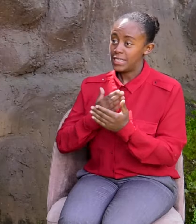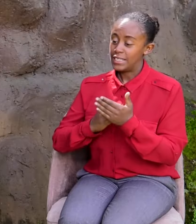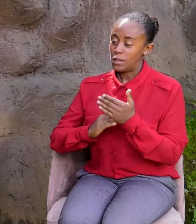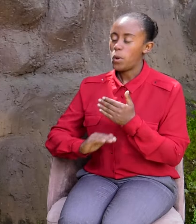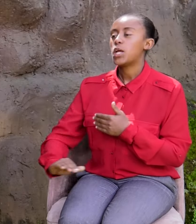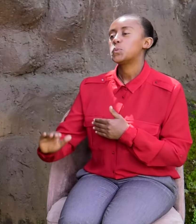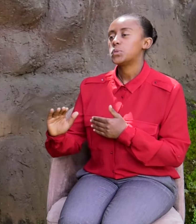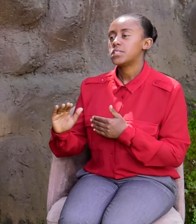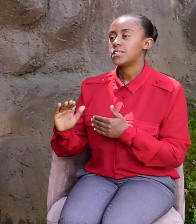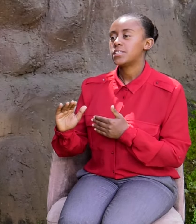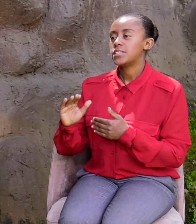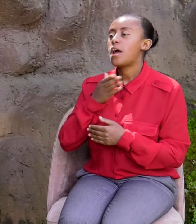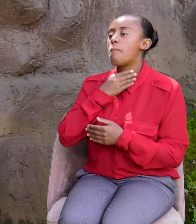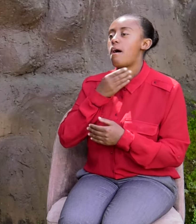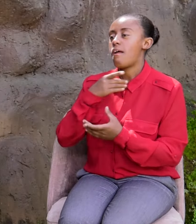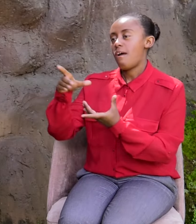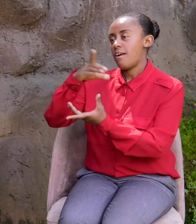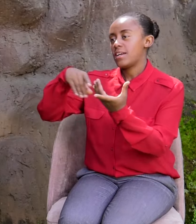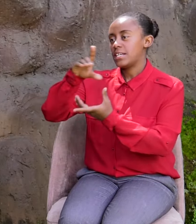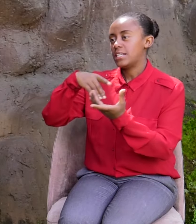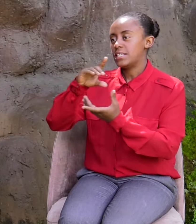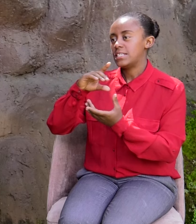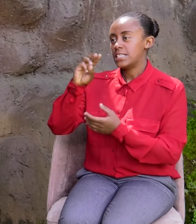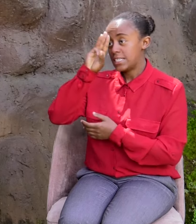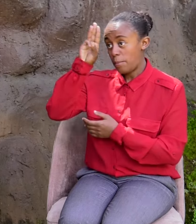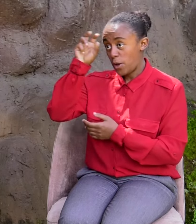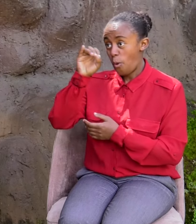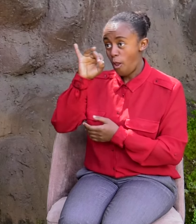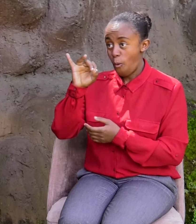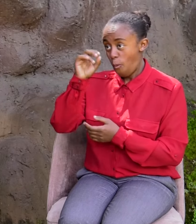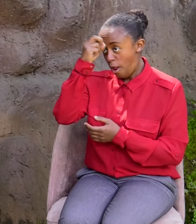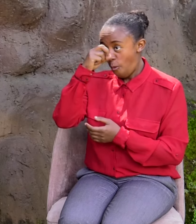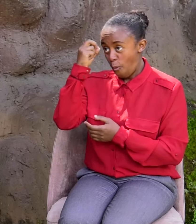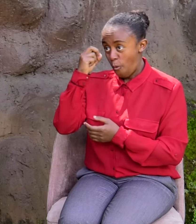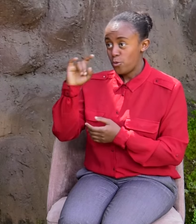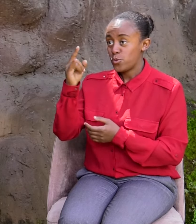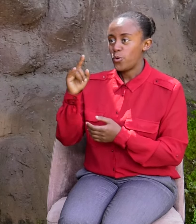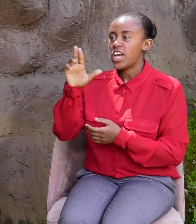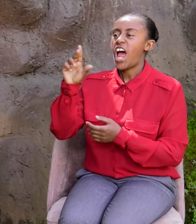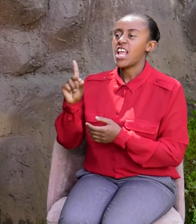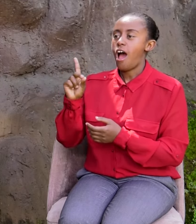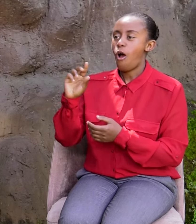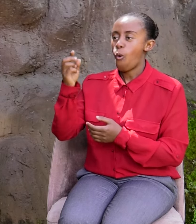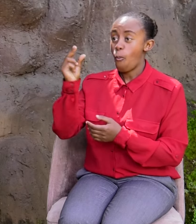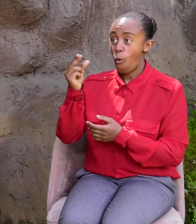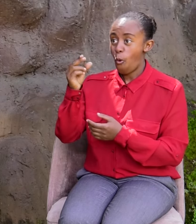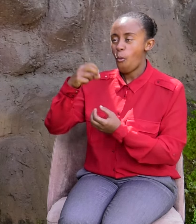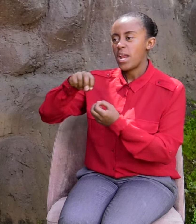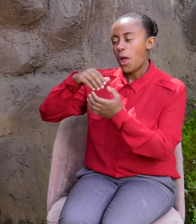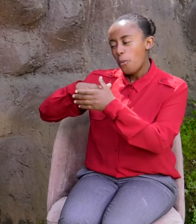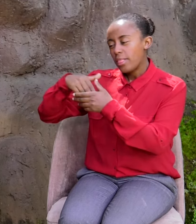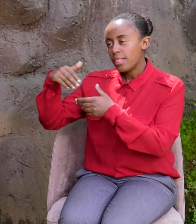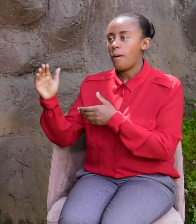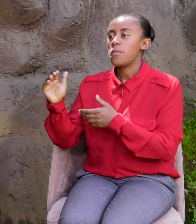የተወለድኩት በአማራ ክልል ሰሜን ወሎ ዞን ራያ ቆቦ ወረዳ ወጣ ብላ